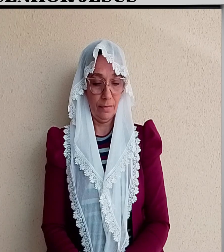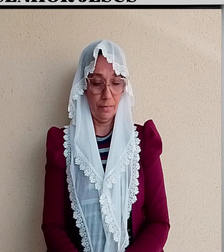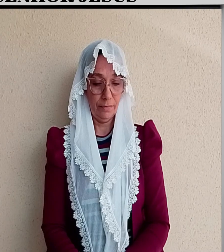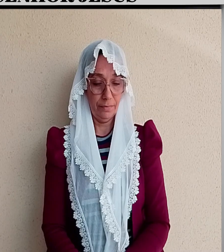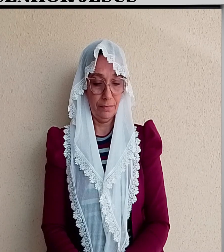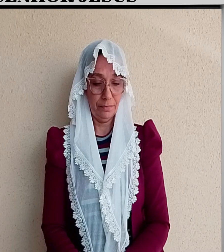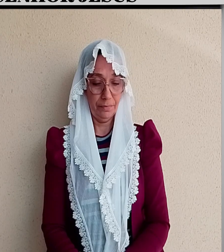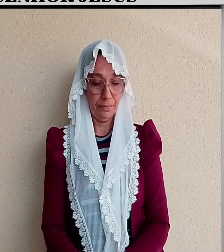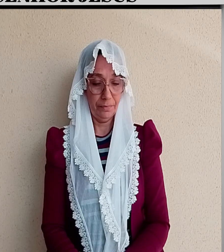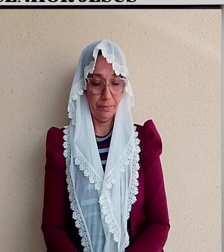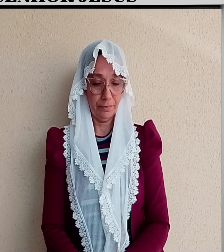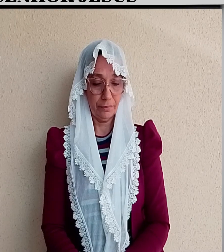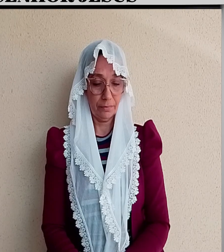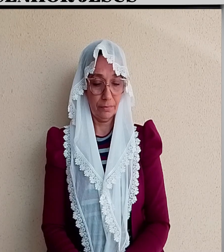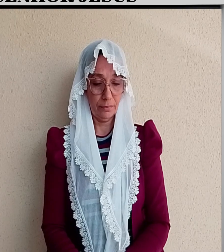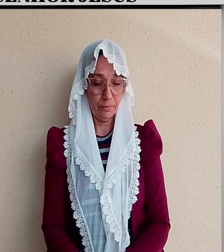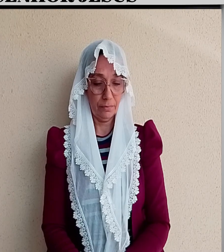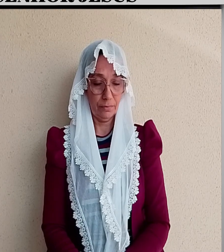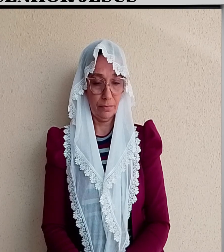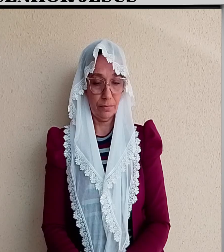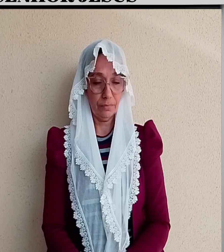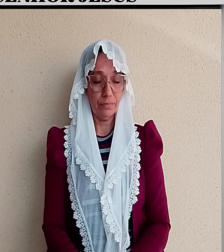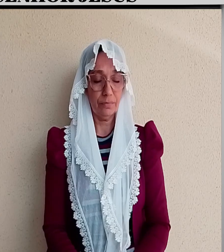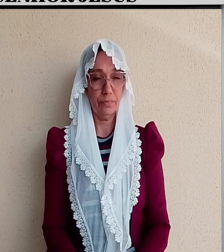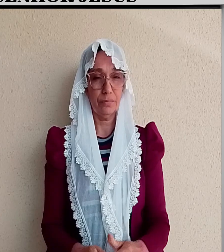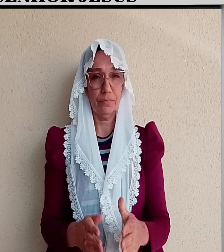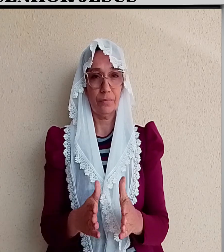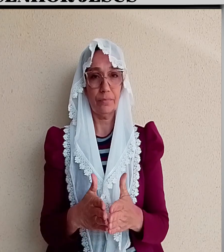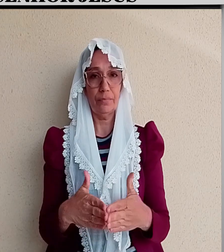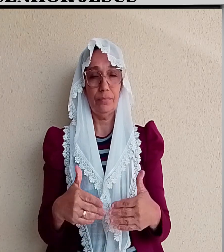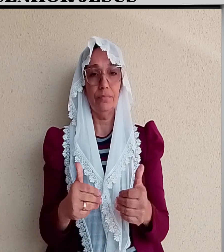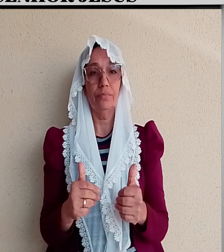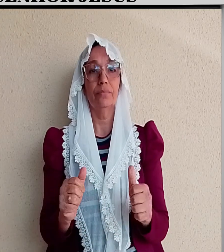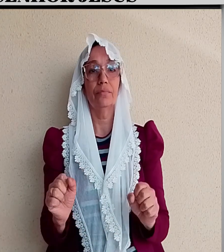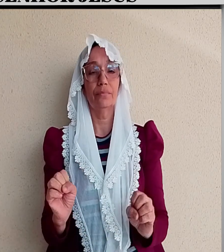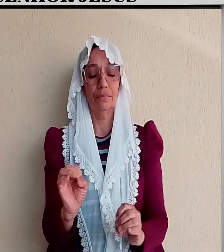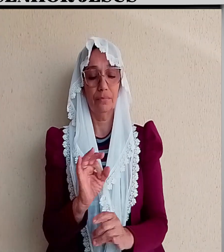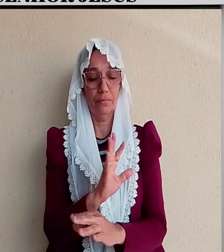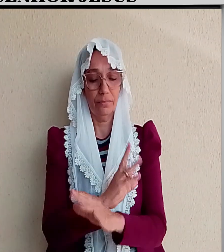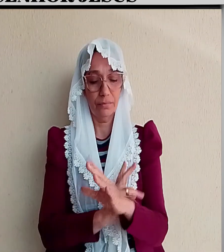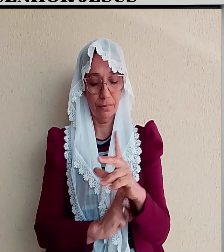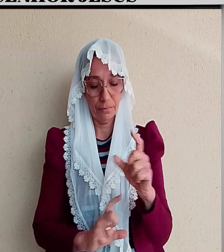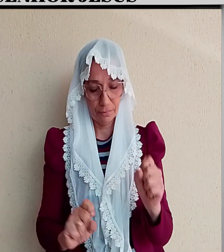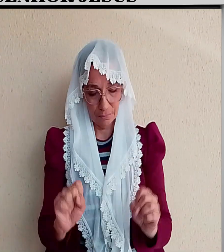Aleluia. Amado é teu santo nome, Deus eterno.